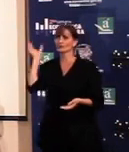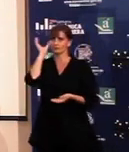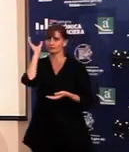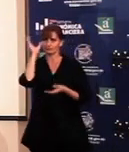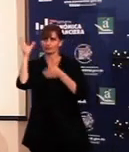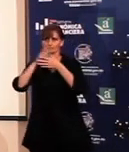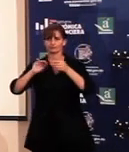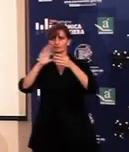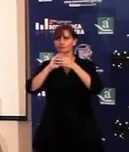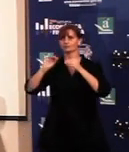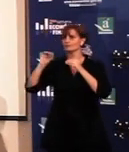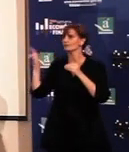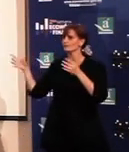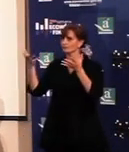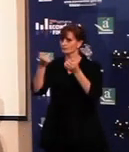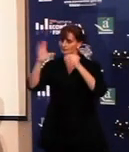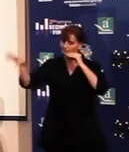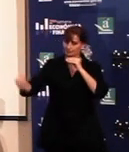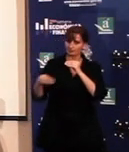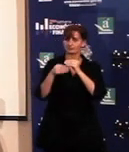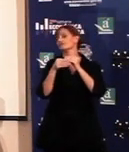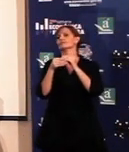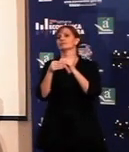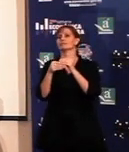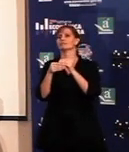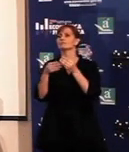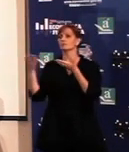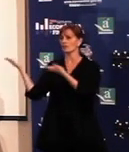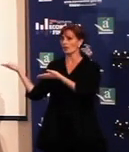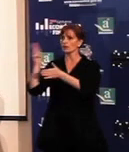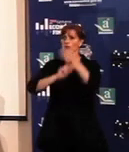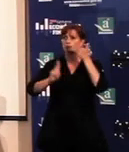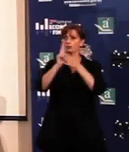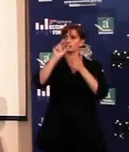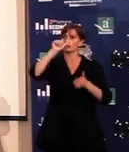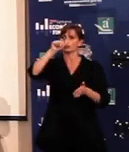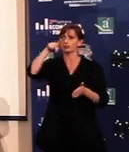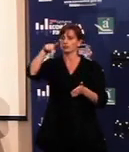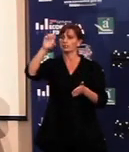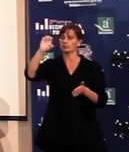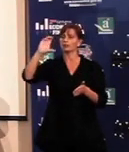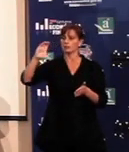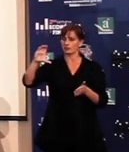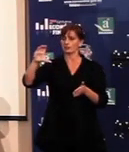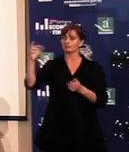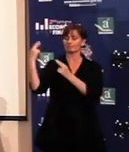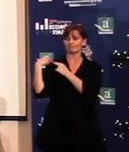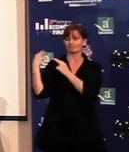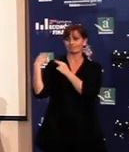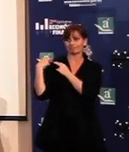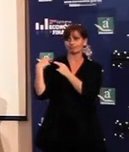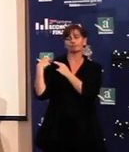quisiera agregar algo a lo que ha dicho Michelle como universidad APEC y la responsabilidad